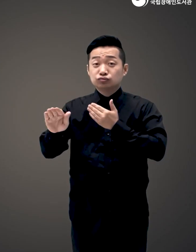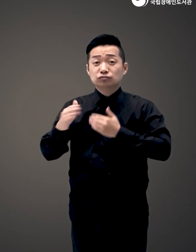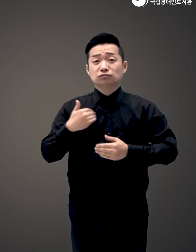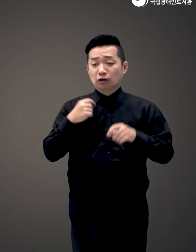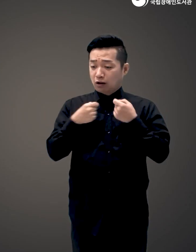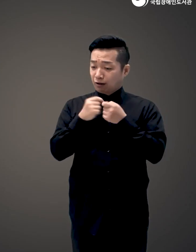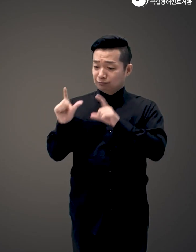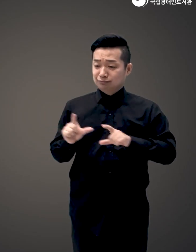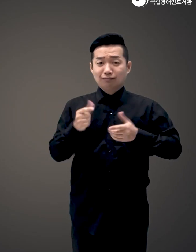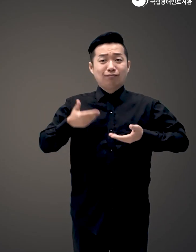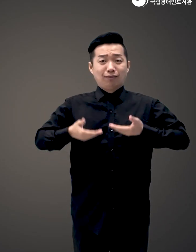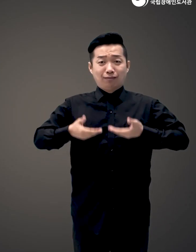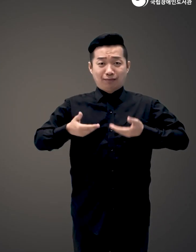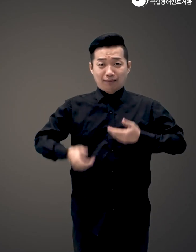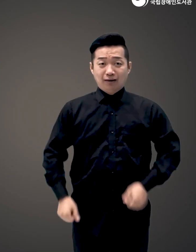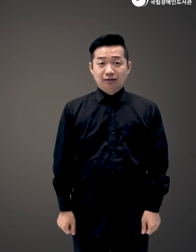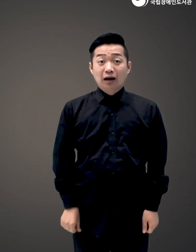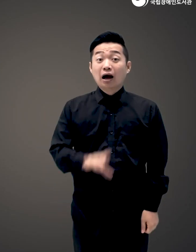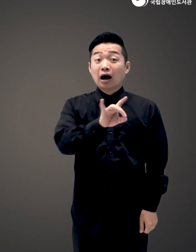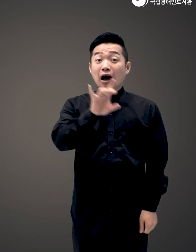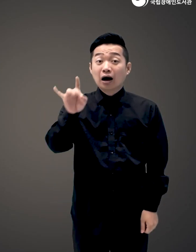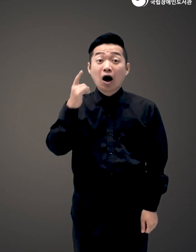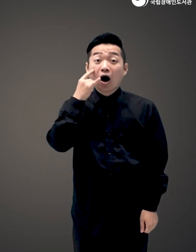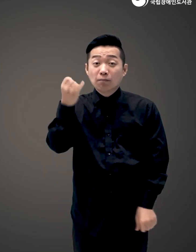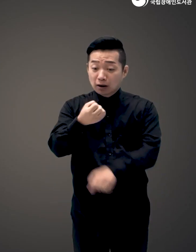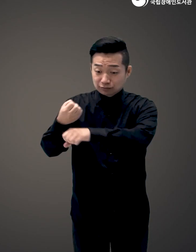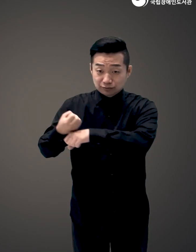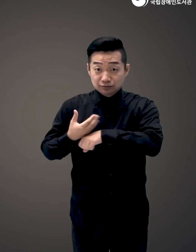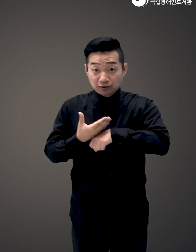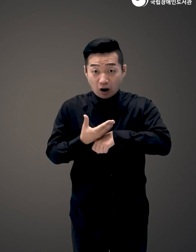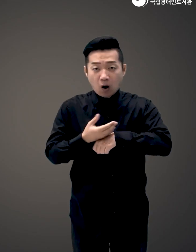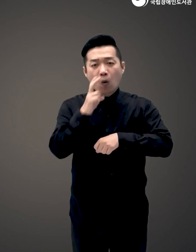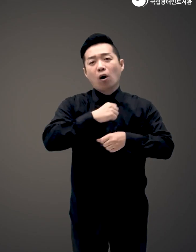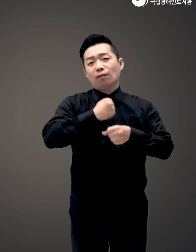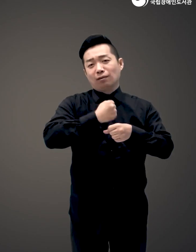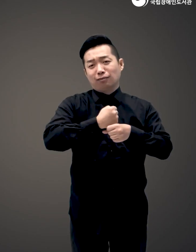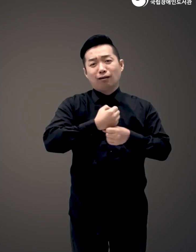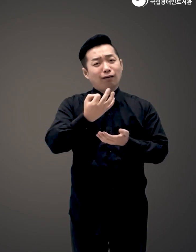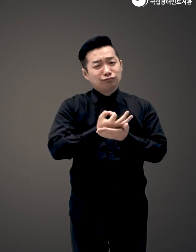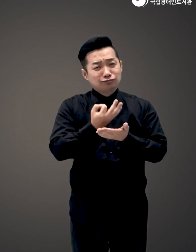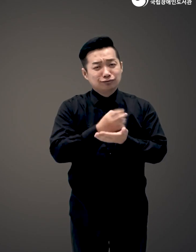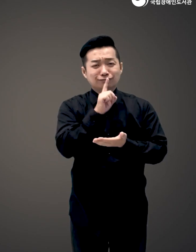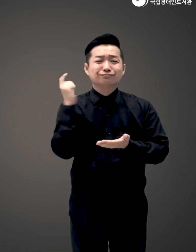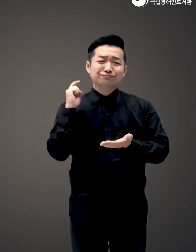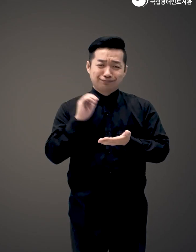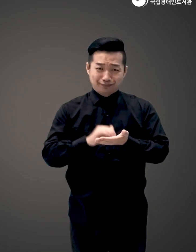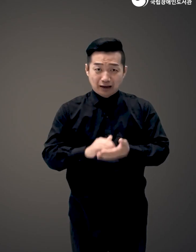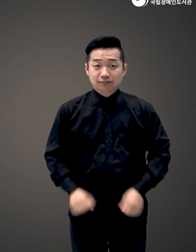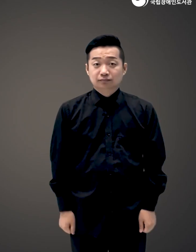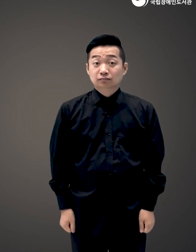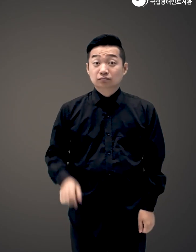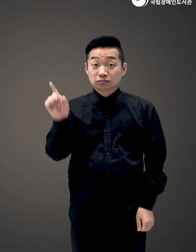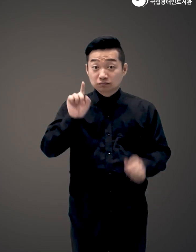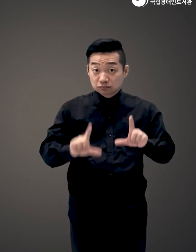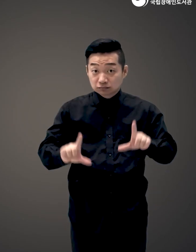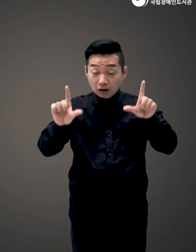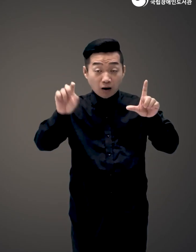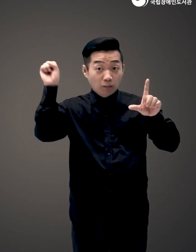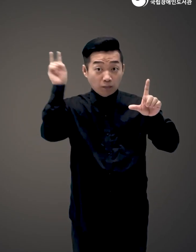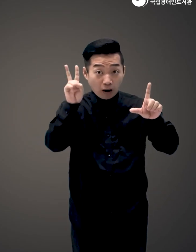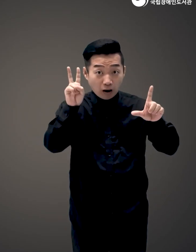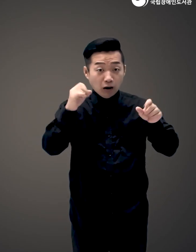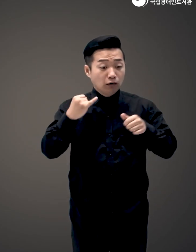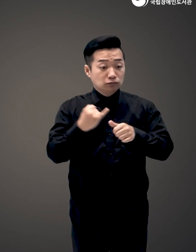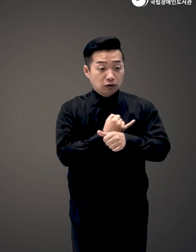어른 되어선 나도 내 인생 사느라 바빴지. 가끔 엄마한테 듣기론 작곡하면서 돈 좀 만졌다나. 그러던 어느